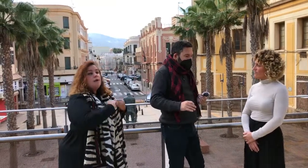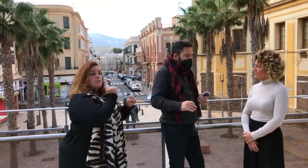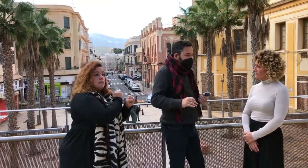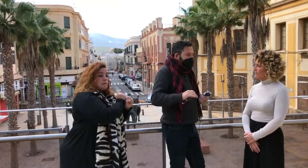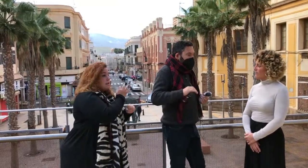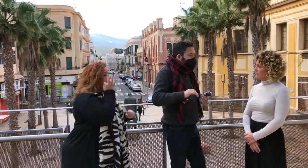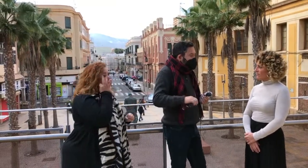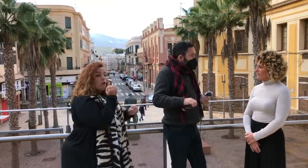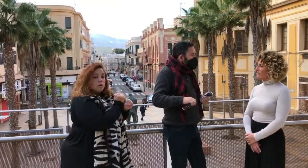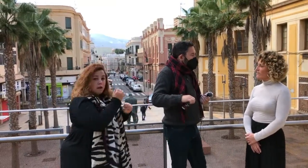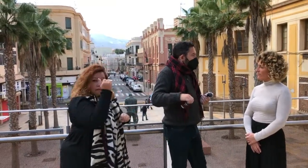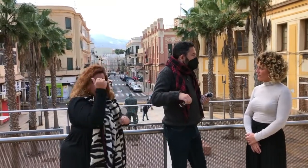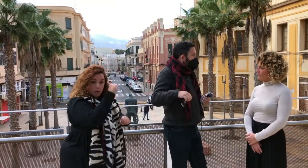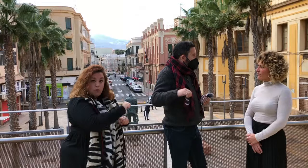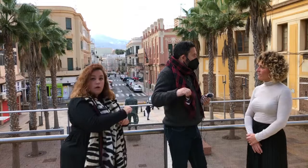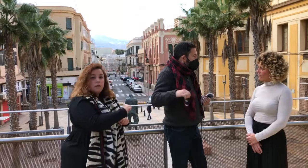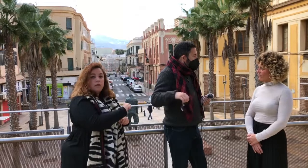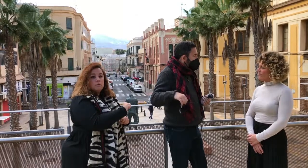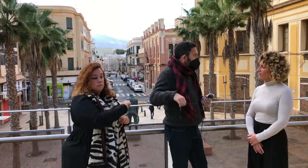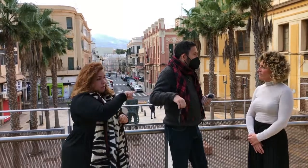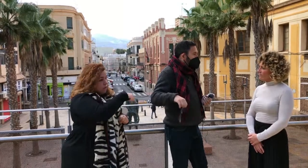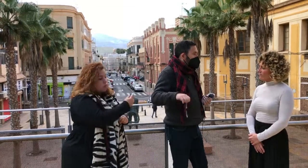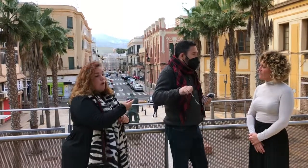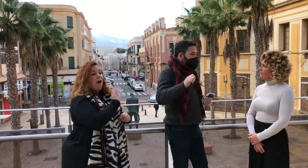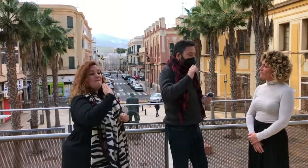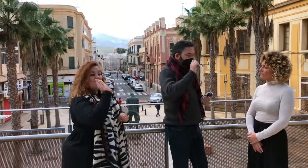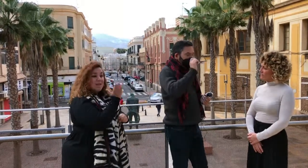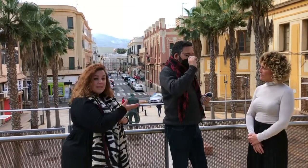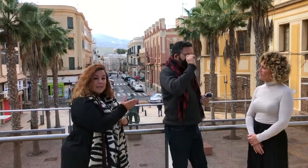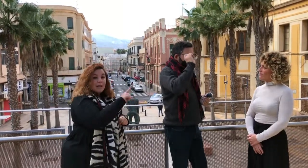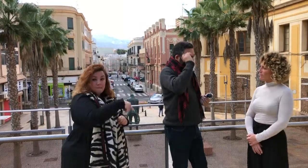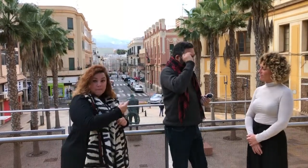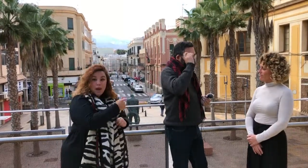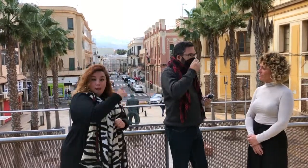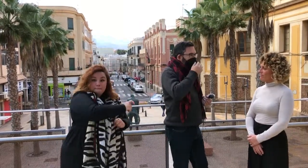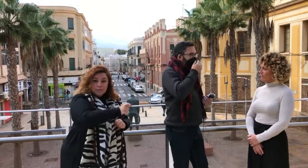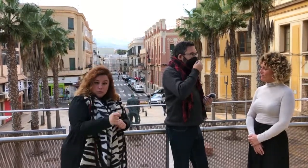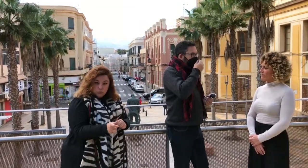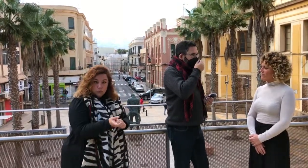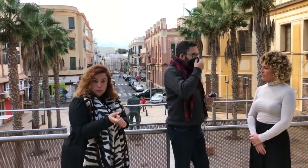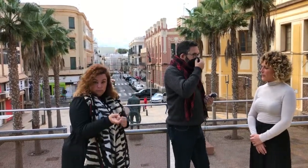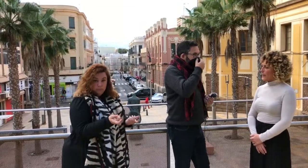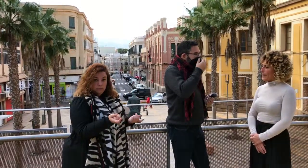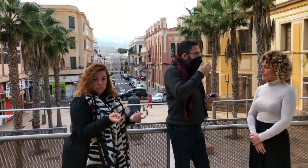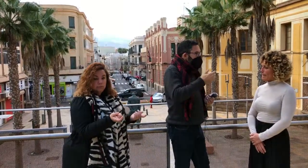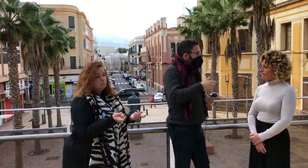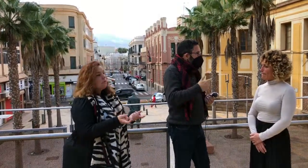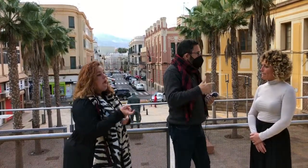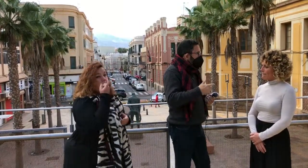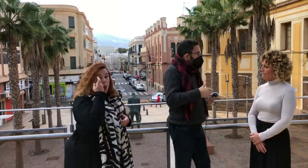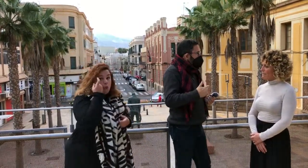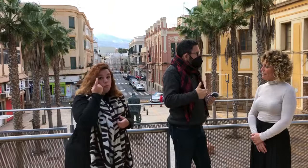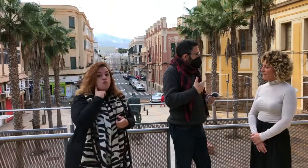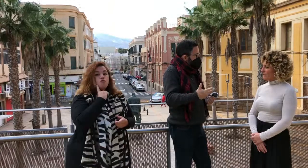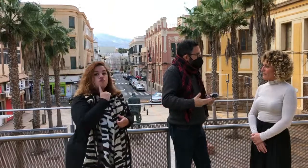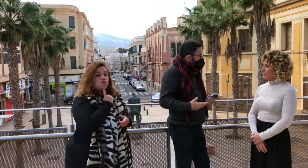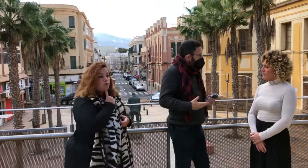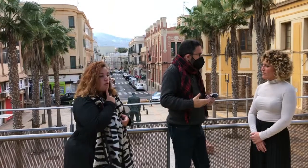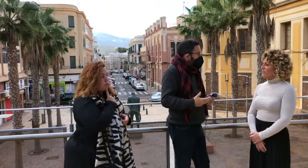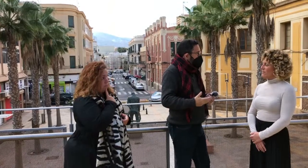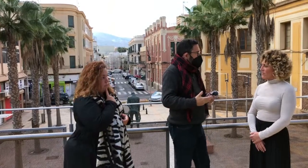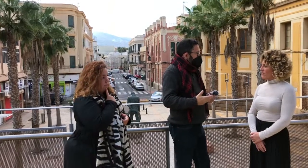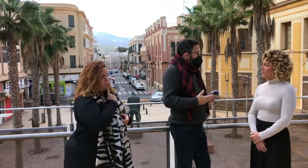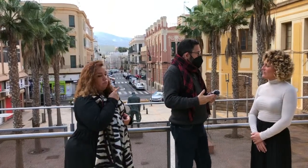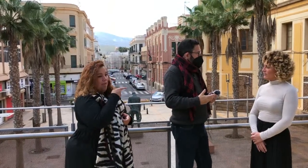trabajadoras, y en este caso también hay otras personas afectadas, que son esos chicos, esas chicas, esas personas a las que vosotros les servís de